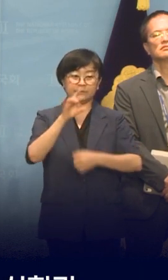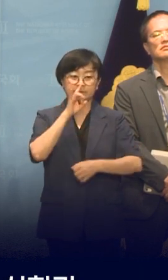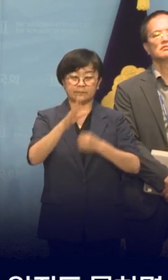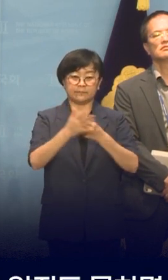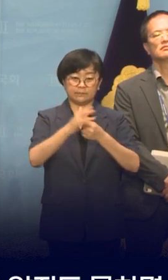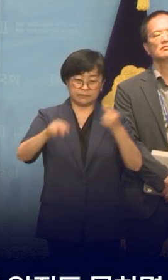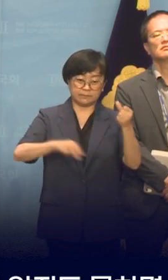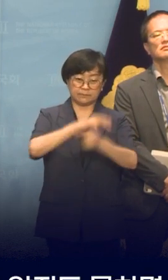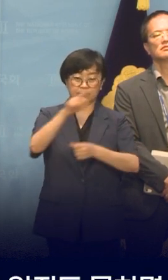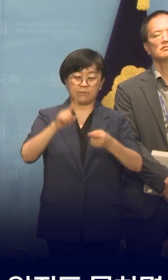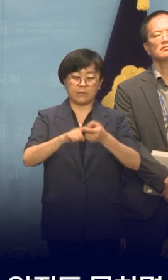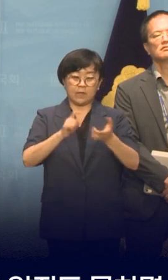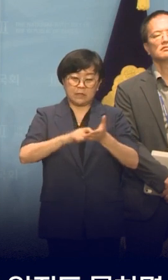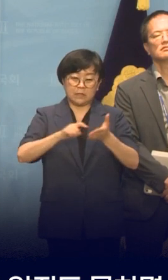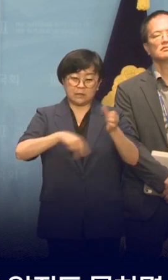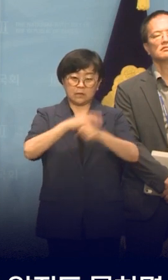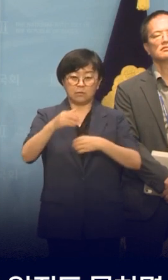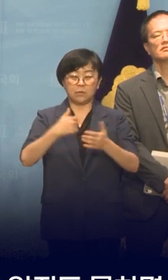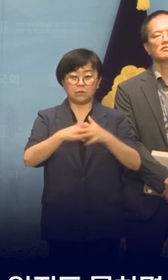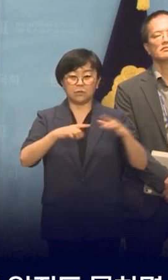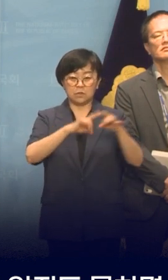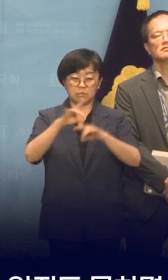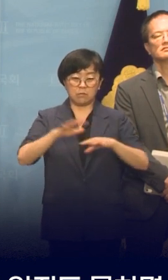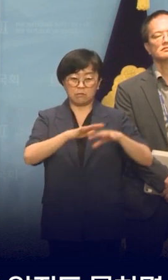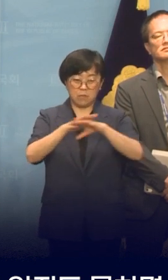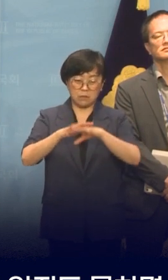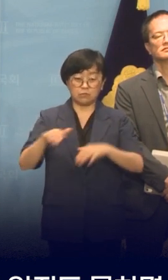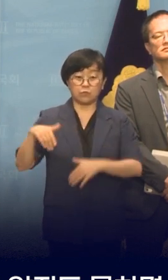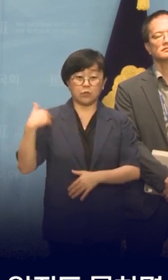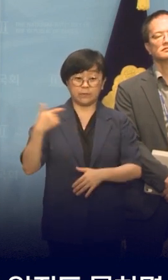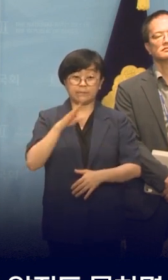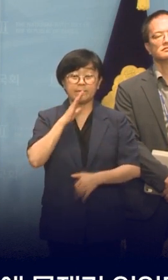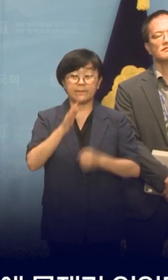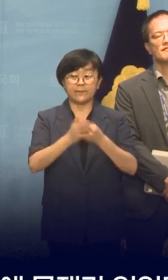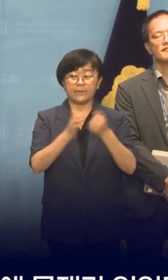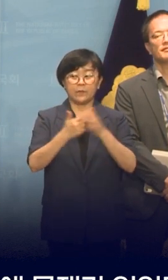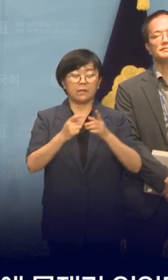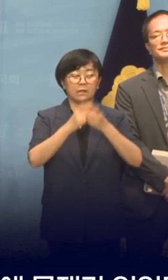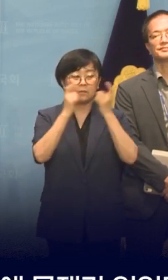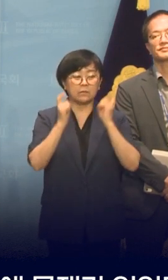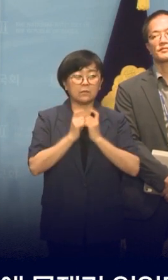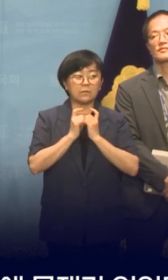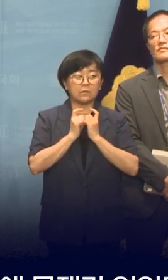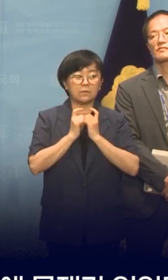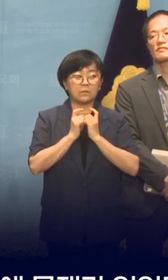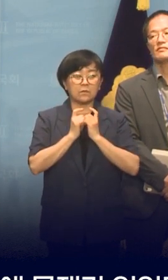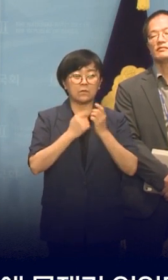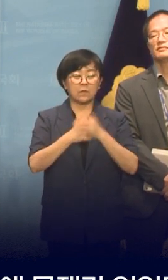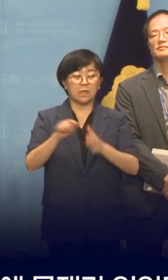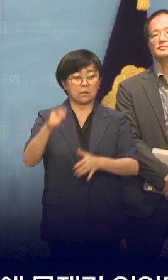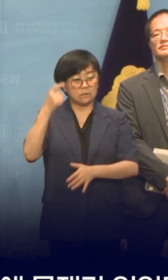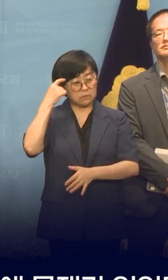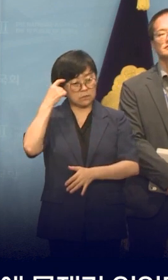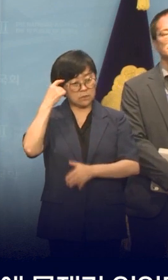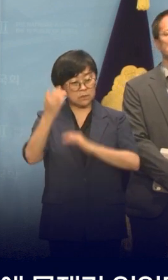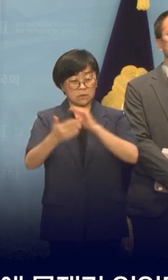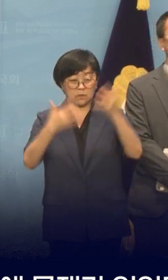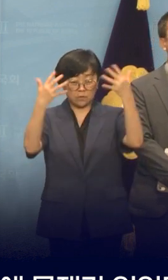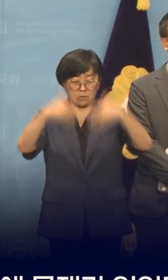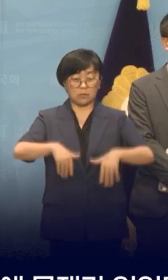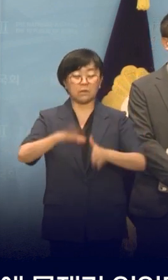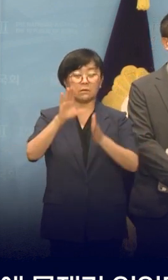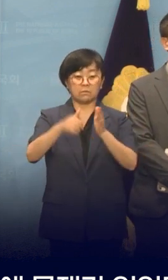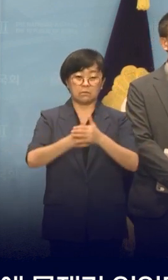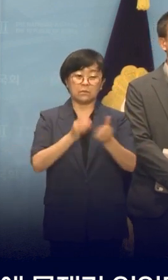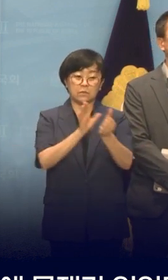상황과 재난안전통신망 운영체제 등을 제대로 알지도 못하면서 개인적 개인적 소견임을 전제로